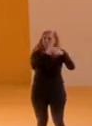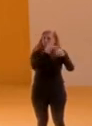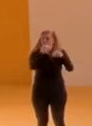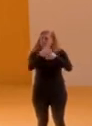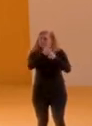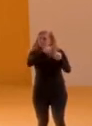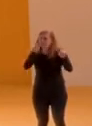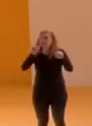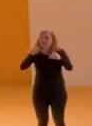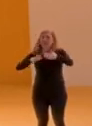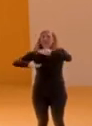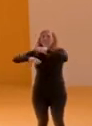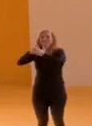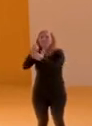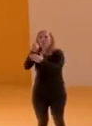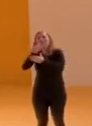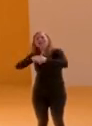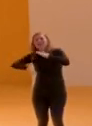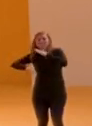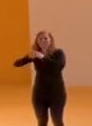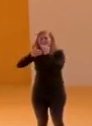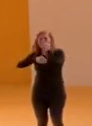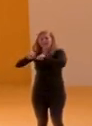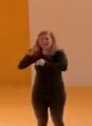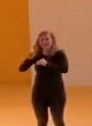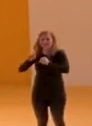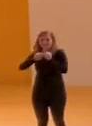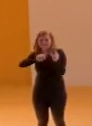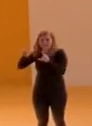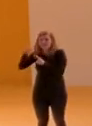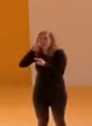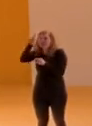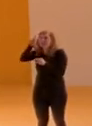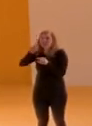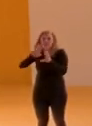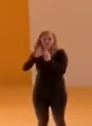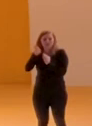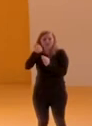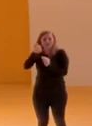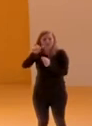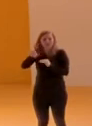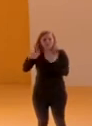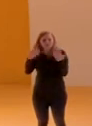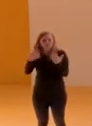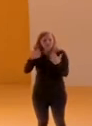moment pik ten moment najwyższej inflacji to widzicie państwo wszędzie 1.9